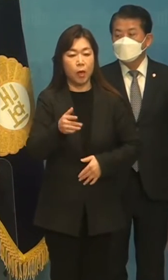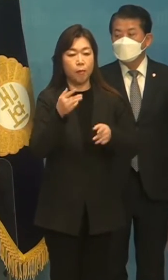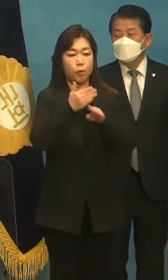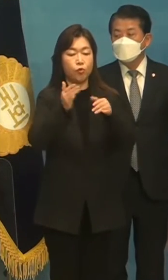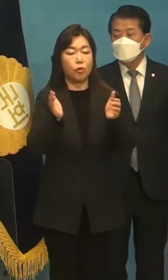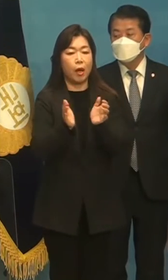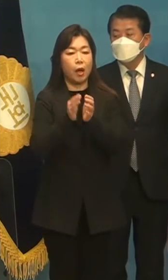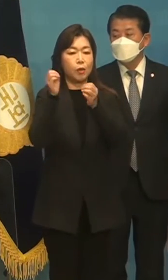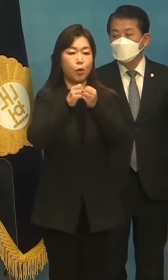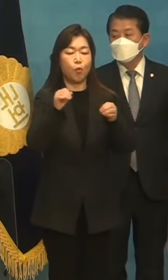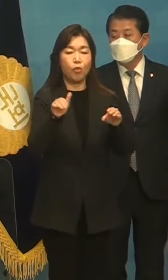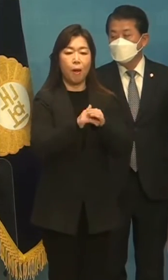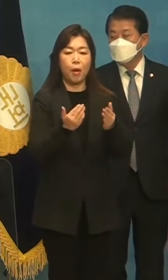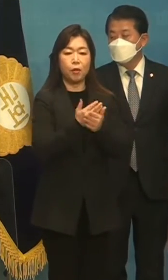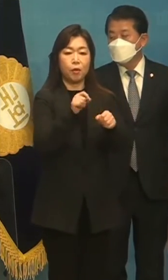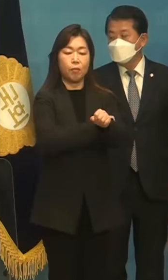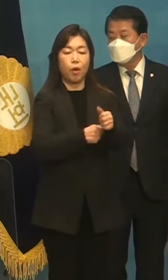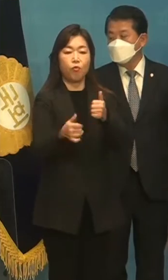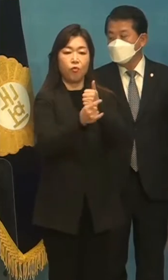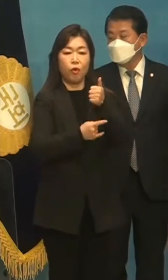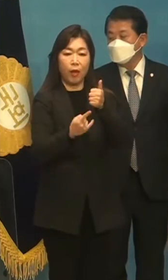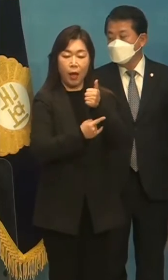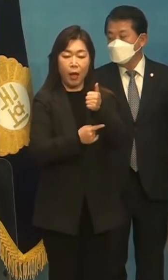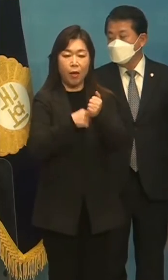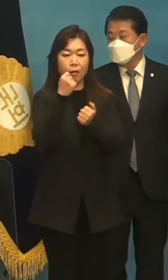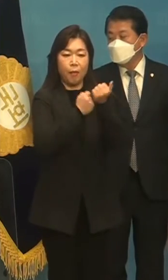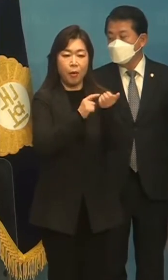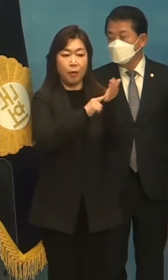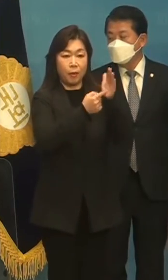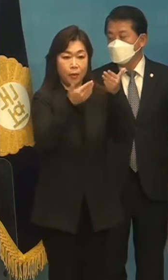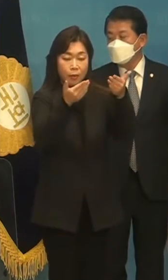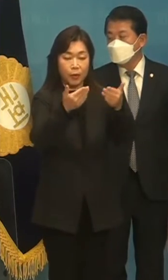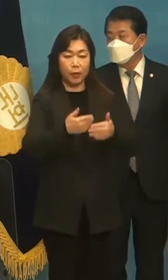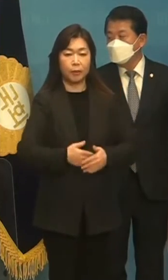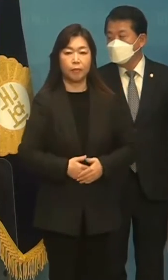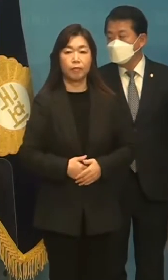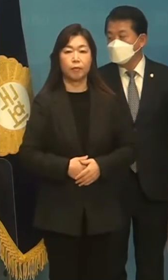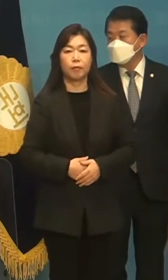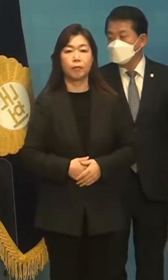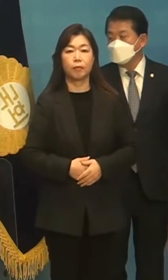우리 더불어민주당 전통문화발전특위의 성명서를 낭독하도록 하겠습니다.